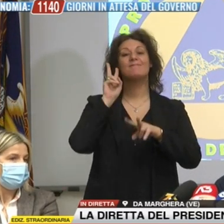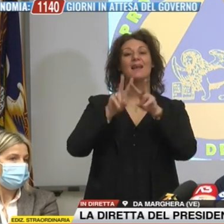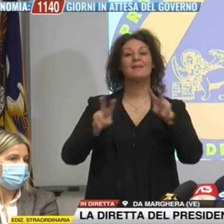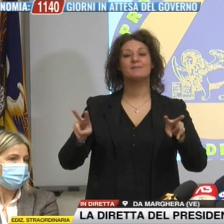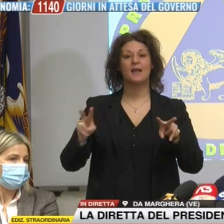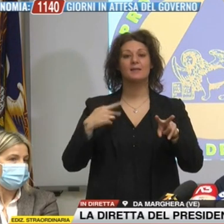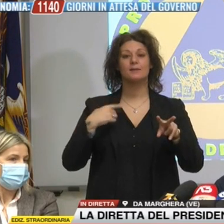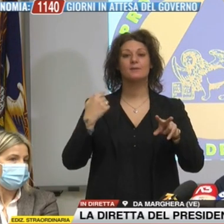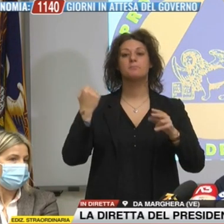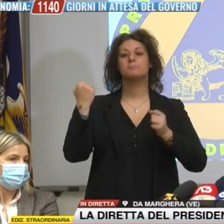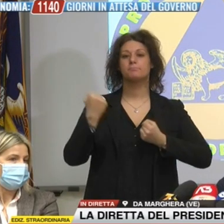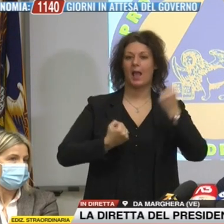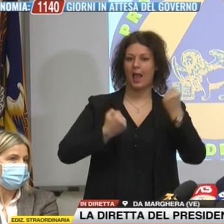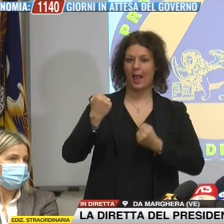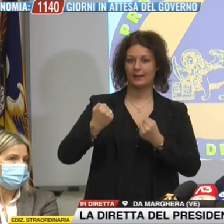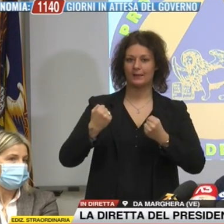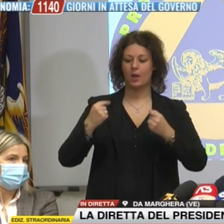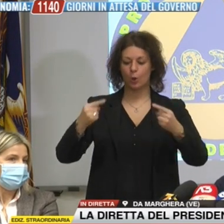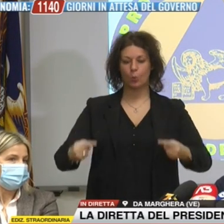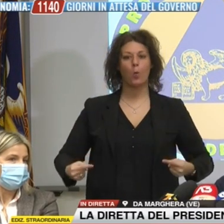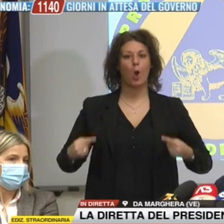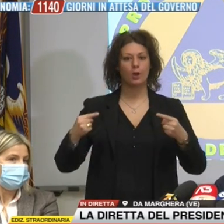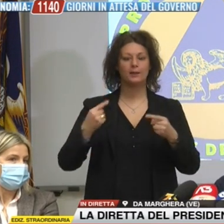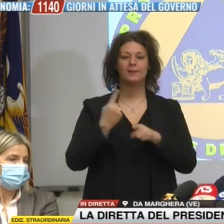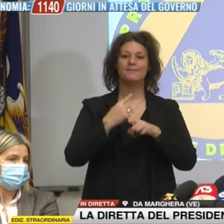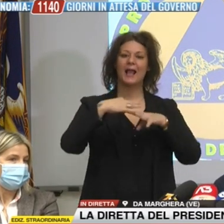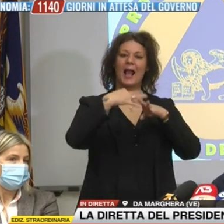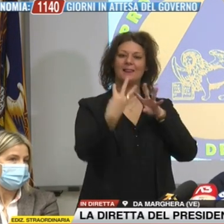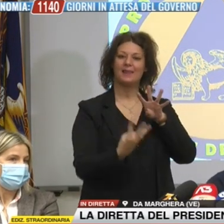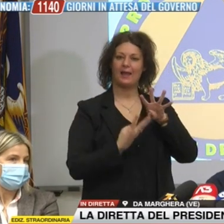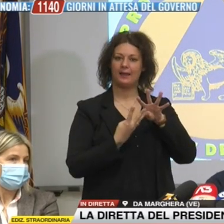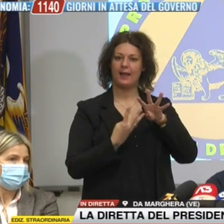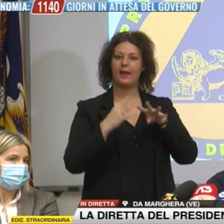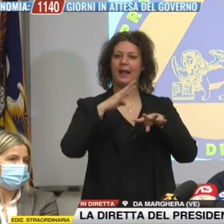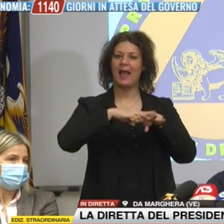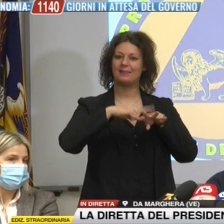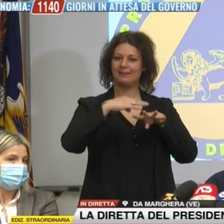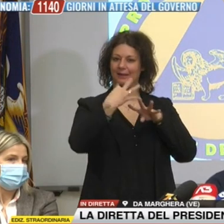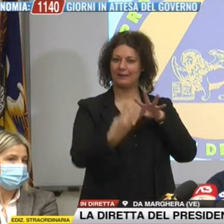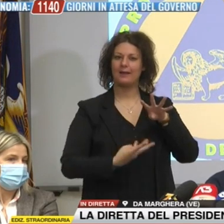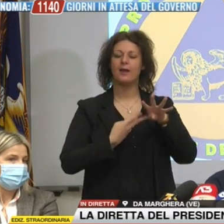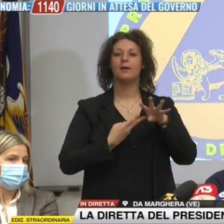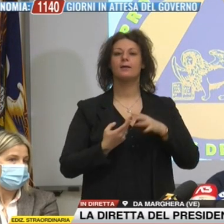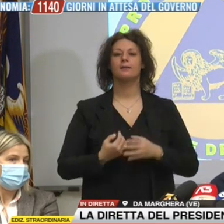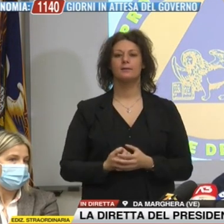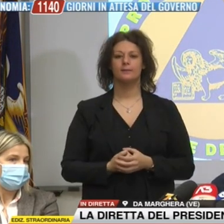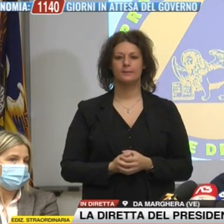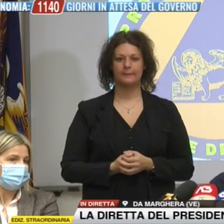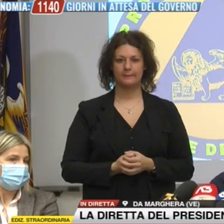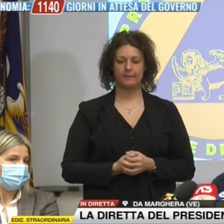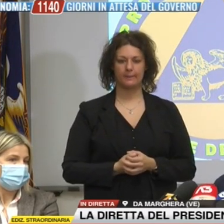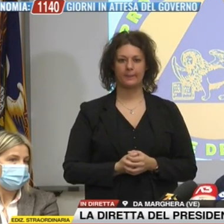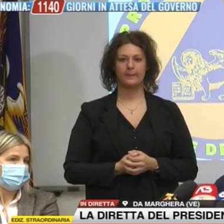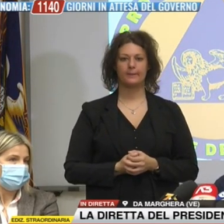dire che le forze dell'ordine possono anche fartele montare, perché c'era qualche buon tempone che metteva le catene in tutte le auto che aveva, ogni volta